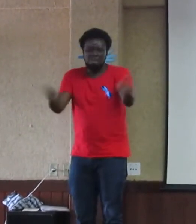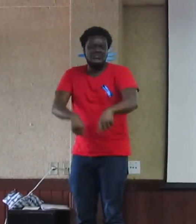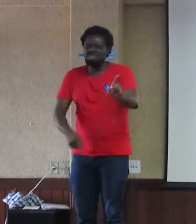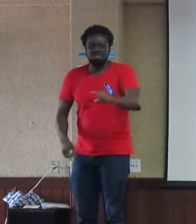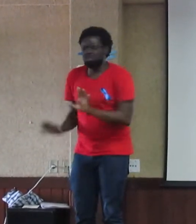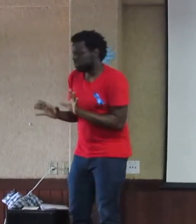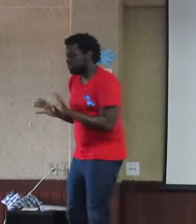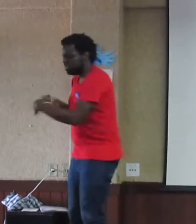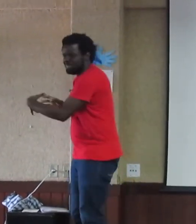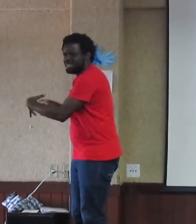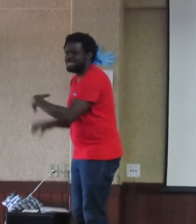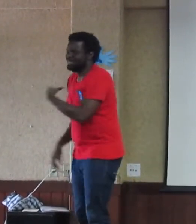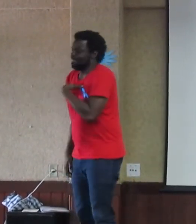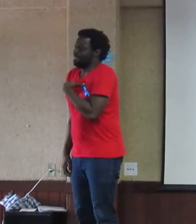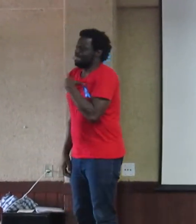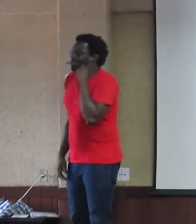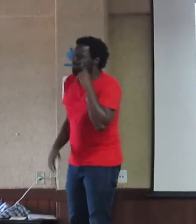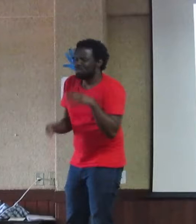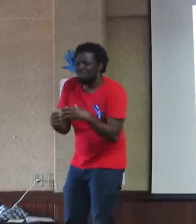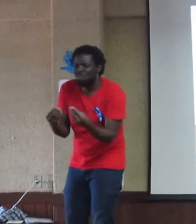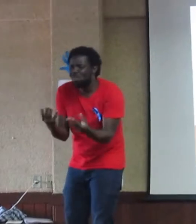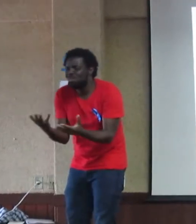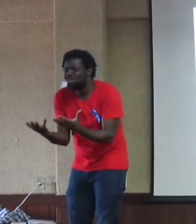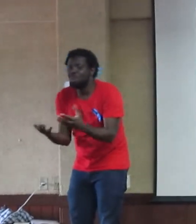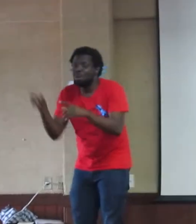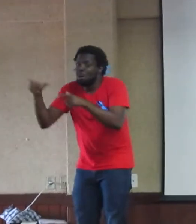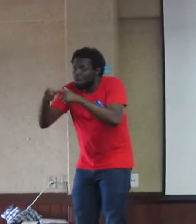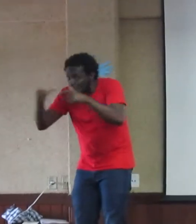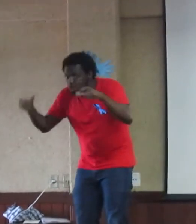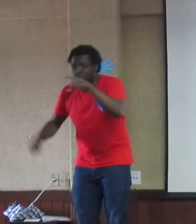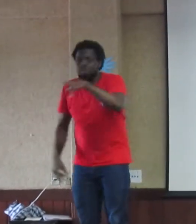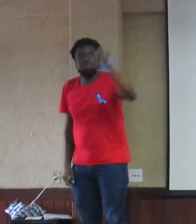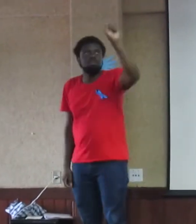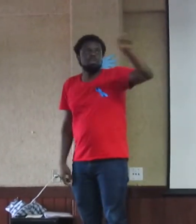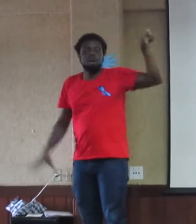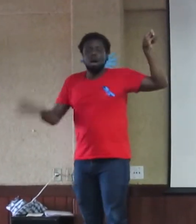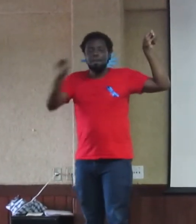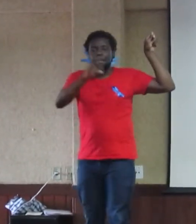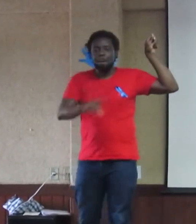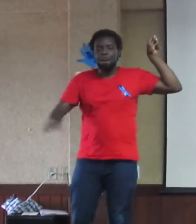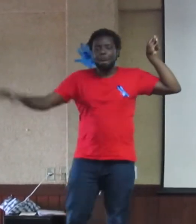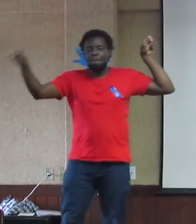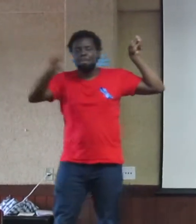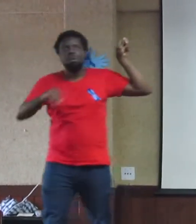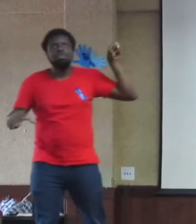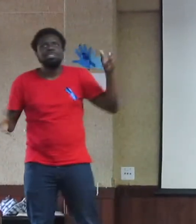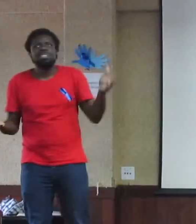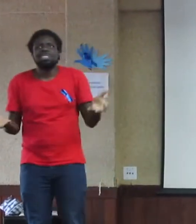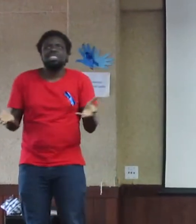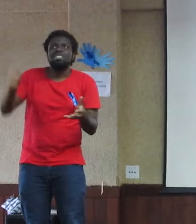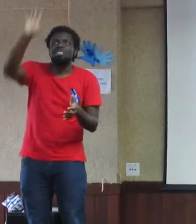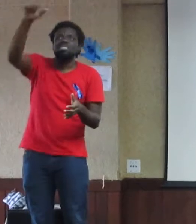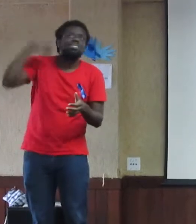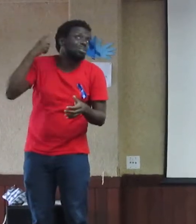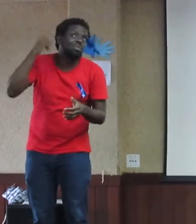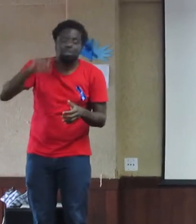isso. E às vezes a própria escola, a própria sociedade discrimina o surdo. Então é necessário que tenha essa